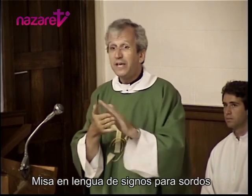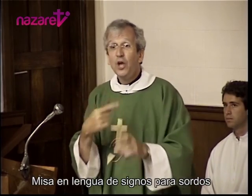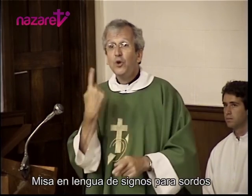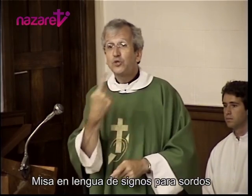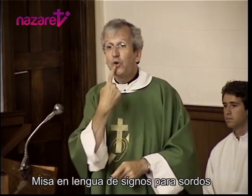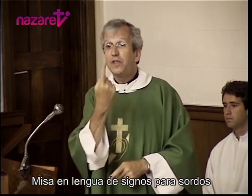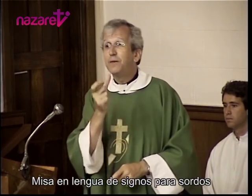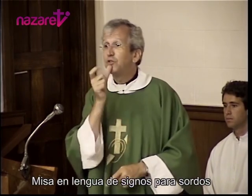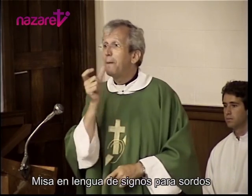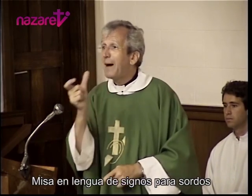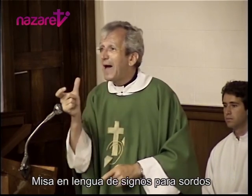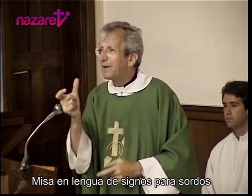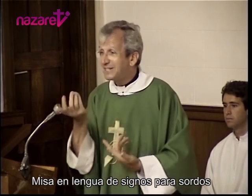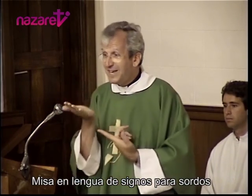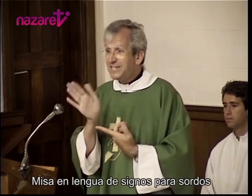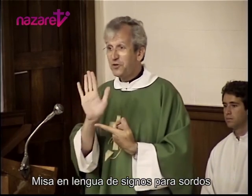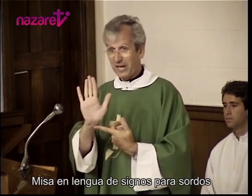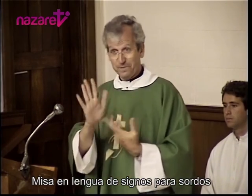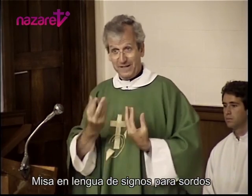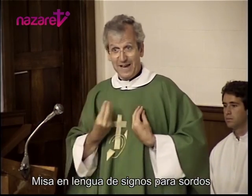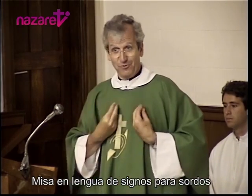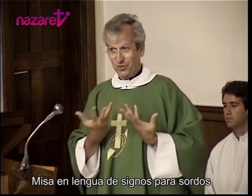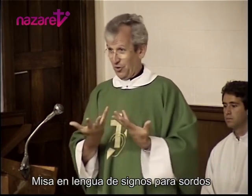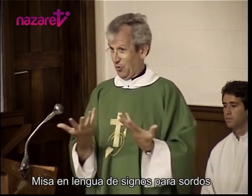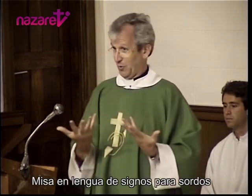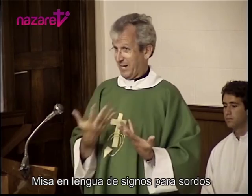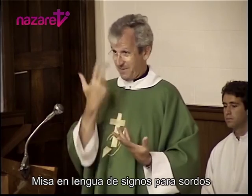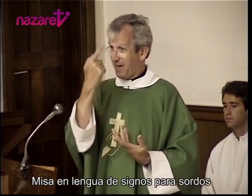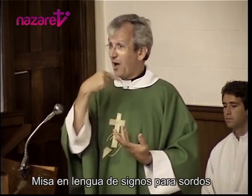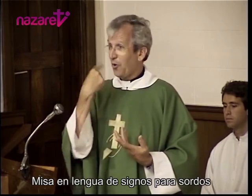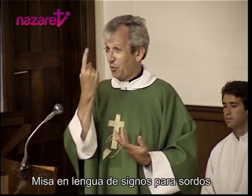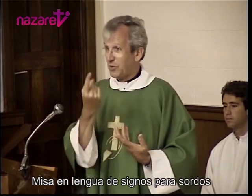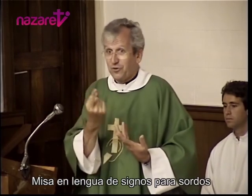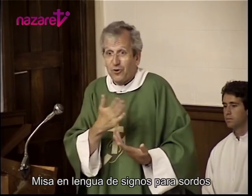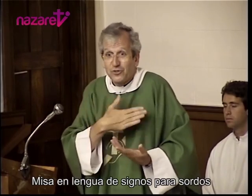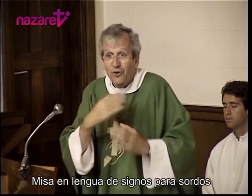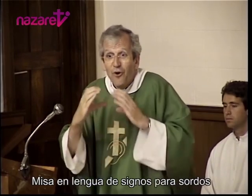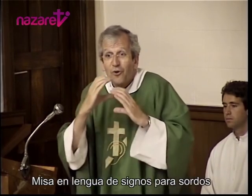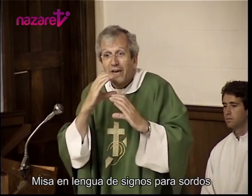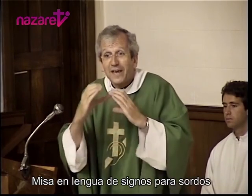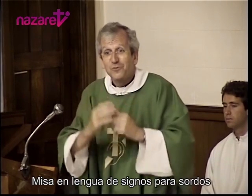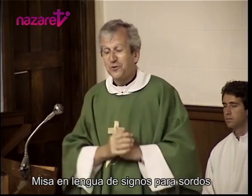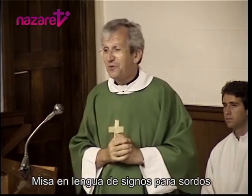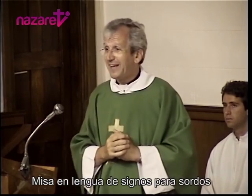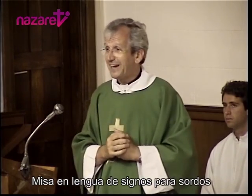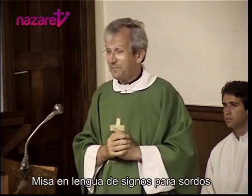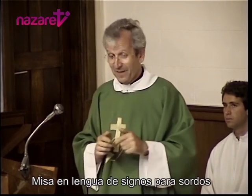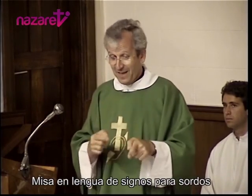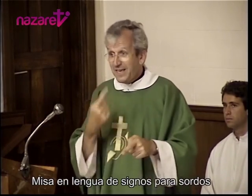no solo decimos palabras, sino que expresamos con nuestra vida, con nuestro rostro, lo que queremos comunicar. Y en